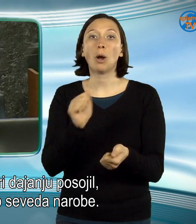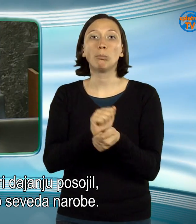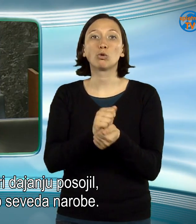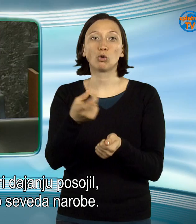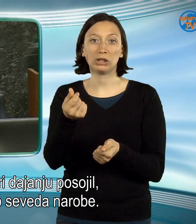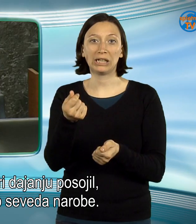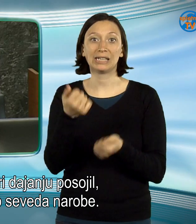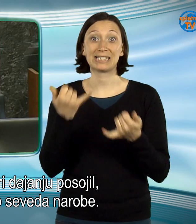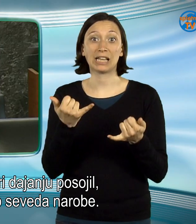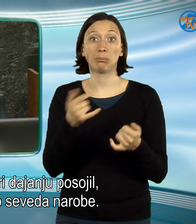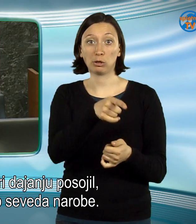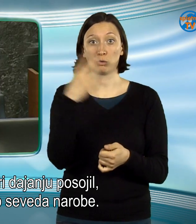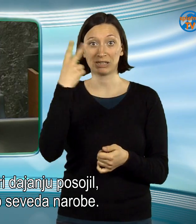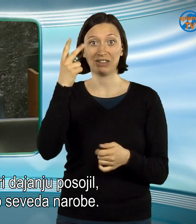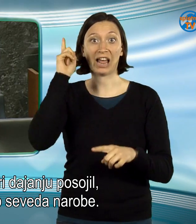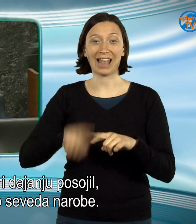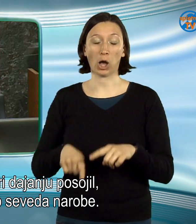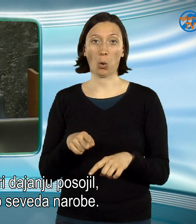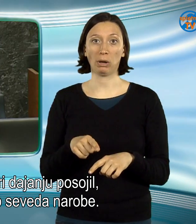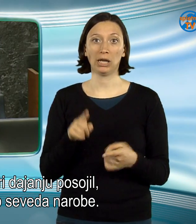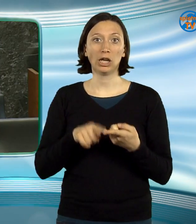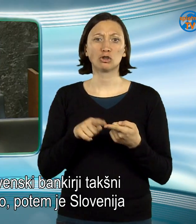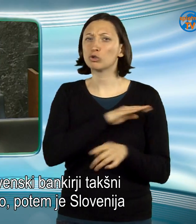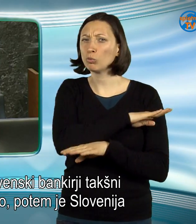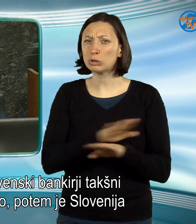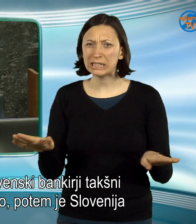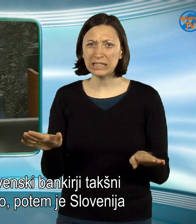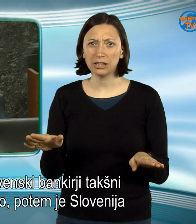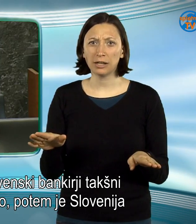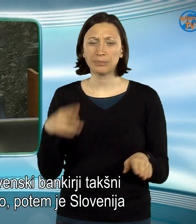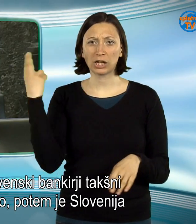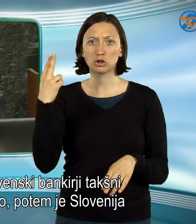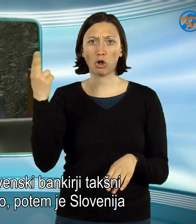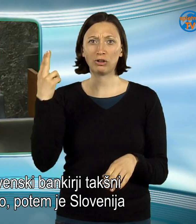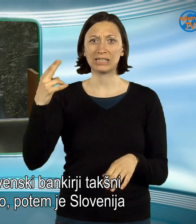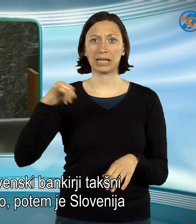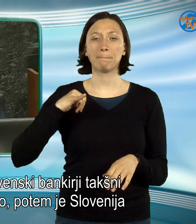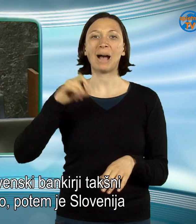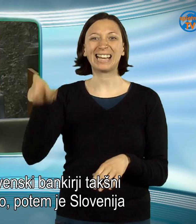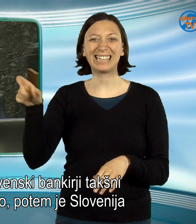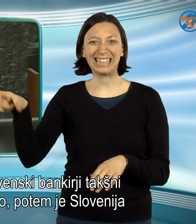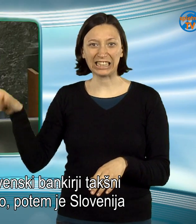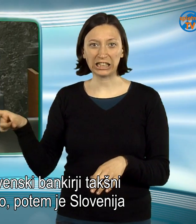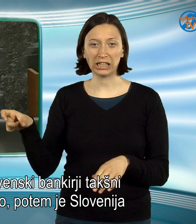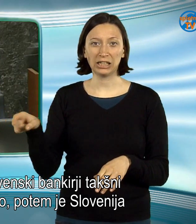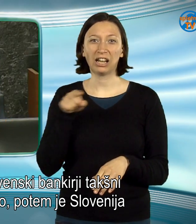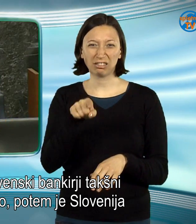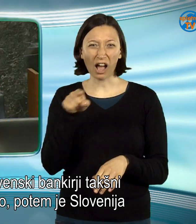posojil, zdaj je pa to seveda narobe. In če so vsi slovenski bankirji takšni,